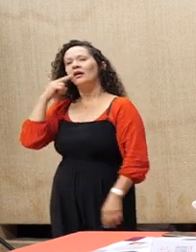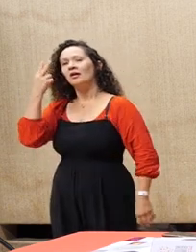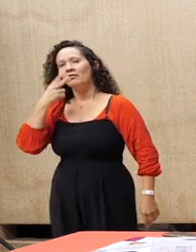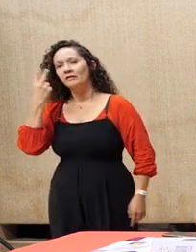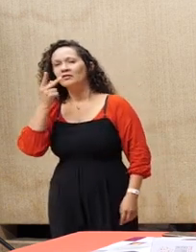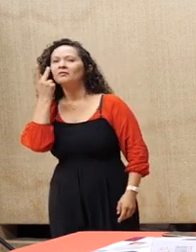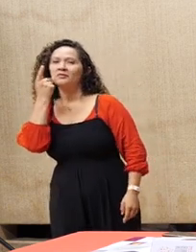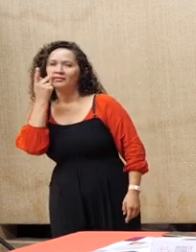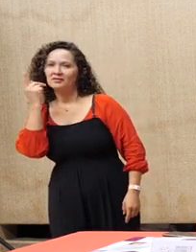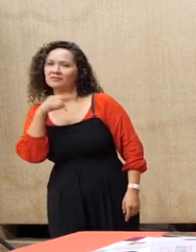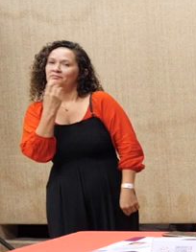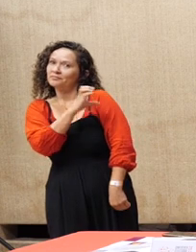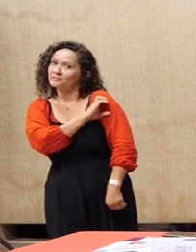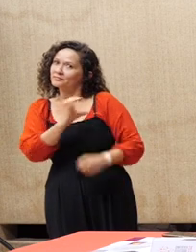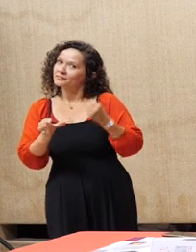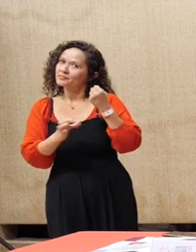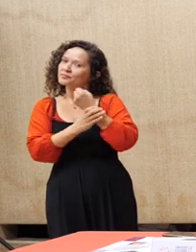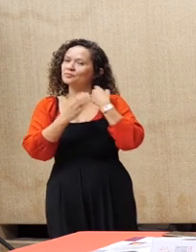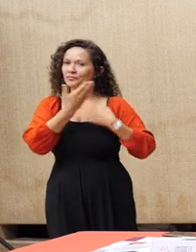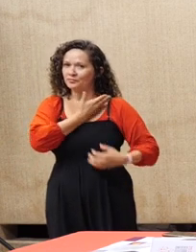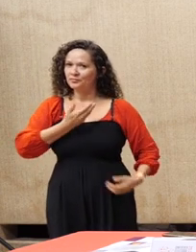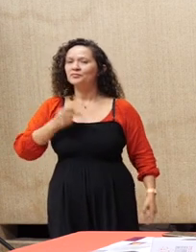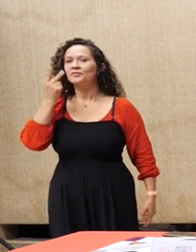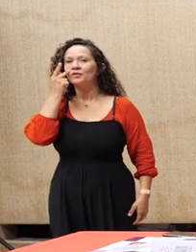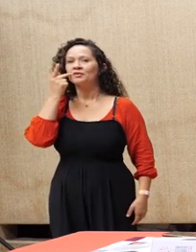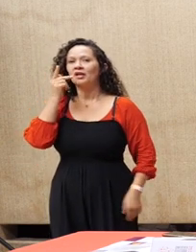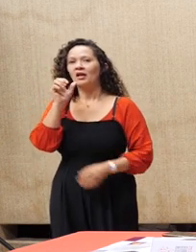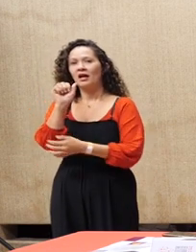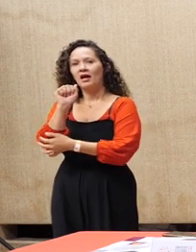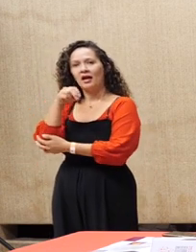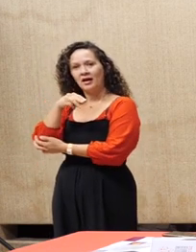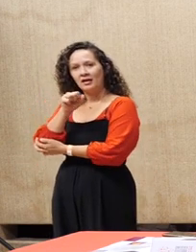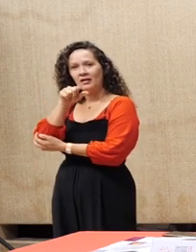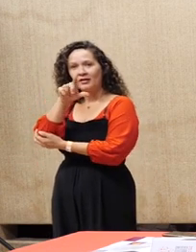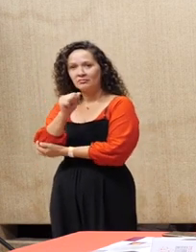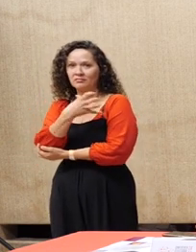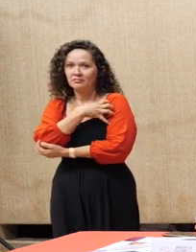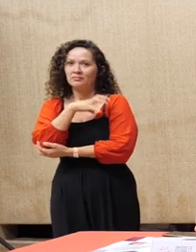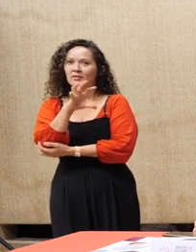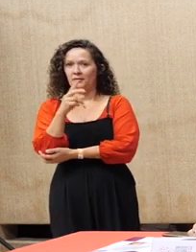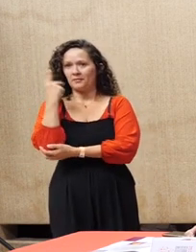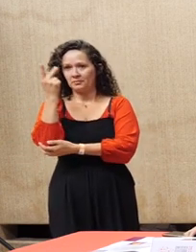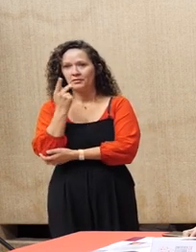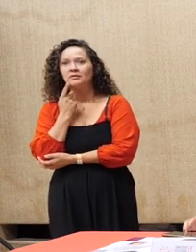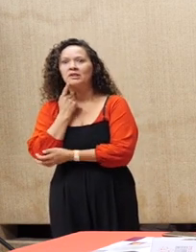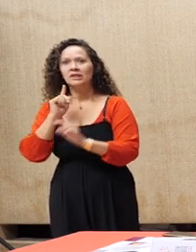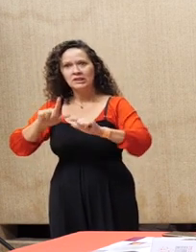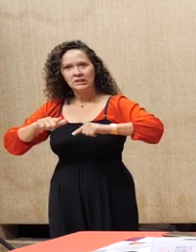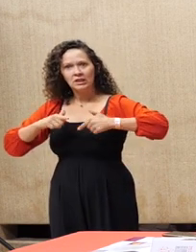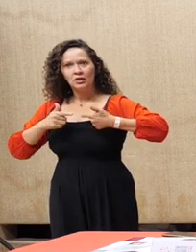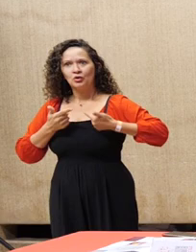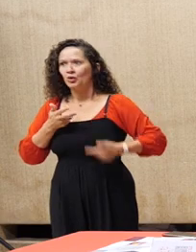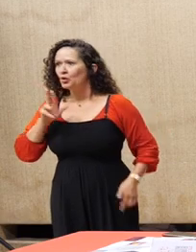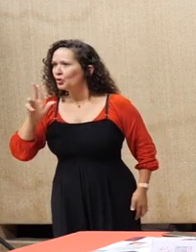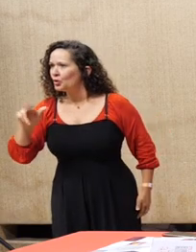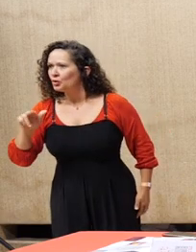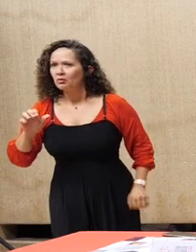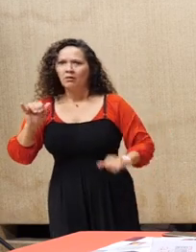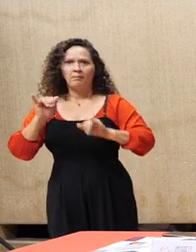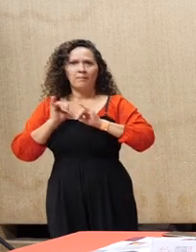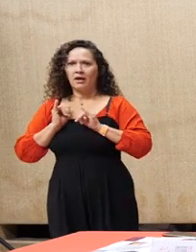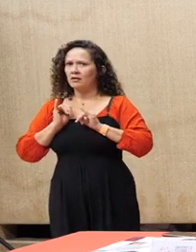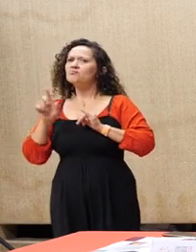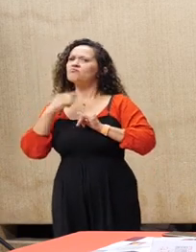no Ceará, nosso coordenador de Segurança Pública no Ceará, né, a Grimaldo, nosso coordenador da Bahia, né, na luta incansável, nosso